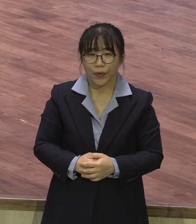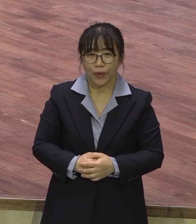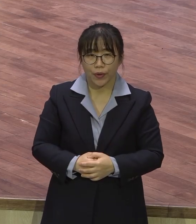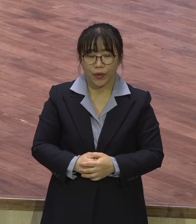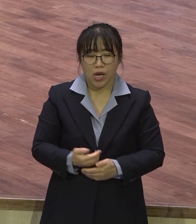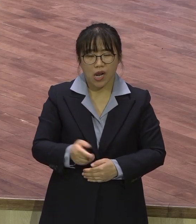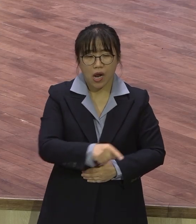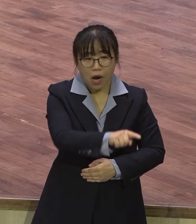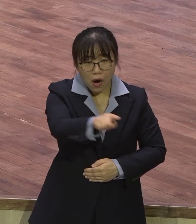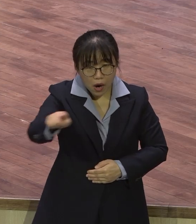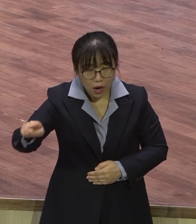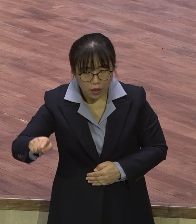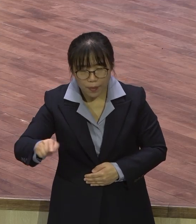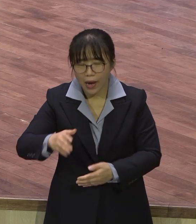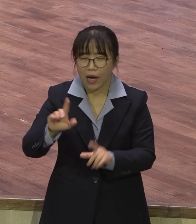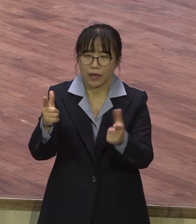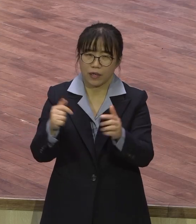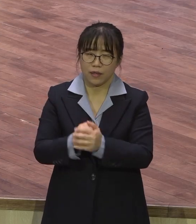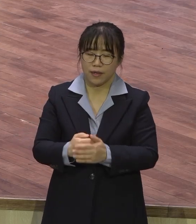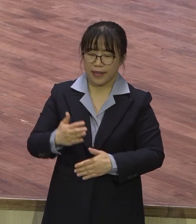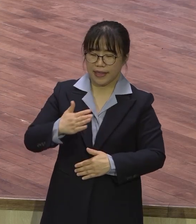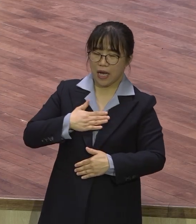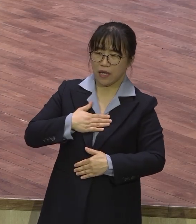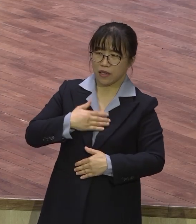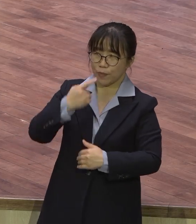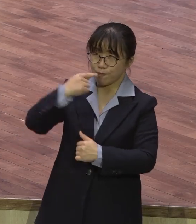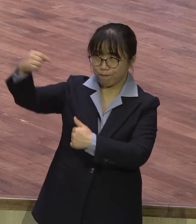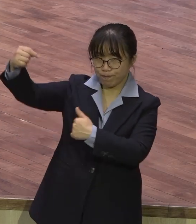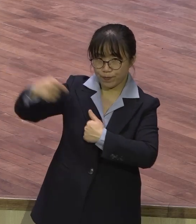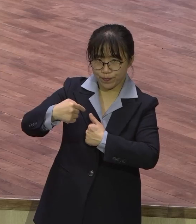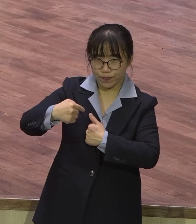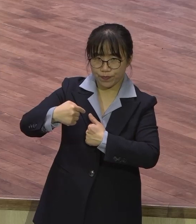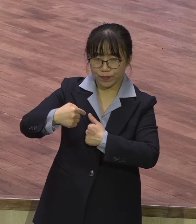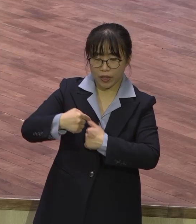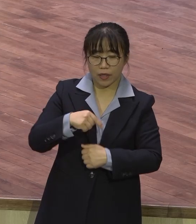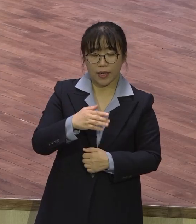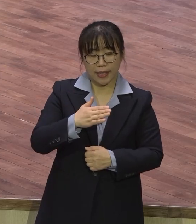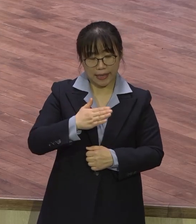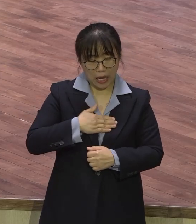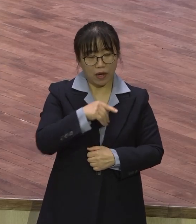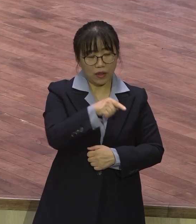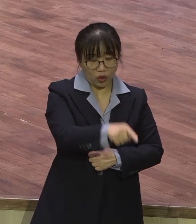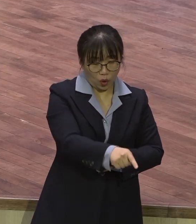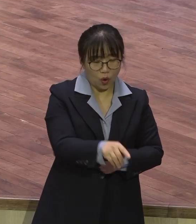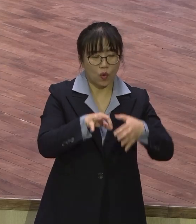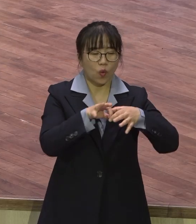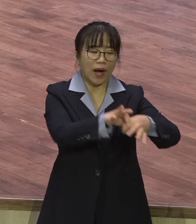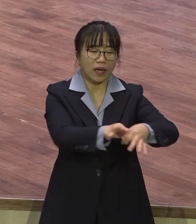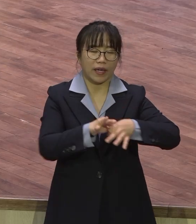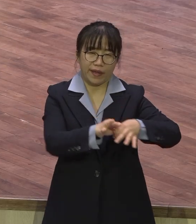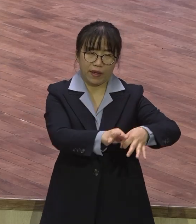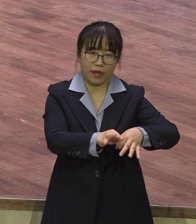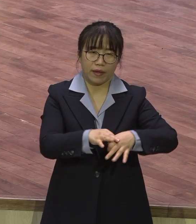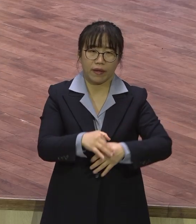말이 아니에요 전부 다 하나님이신 나와 너와의 관계를 말씀하고 있어요 나와 너와의 관계